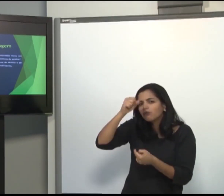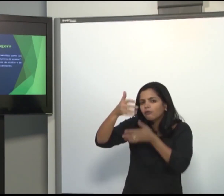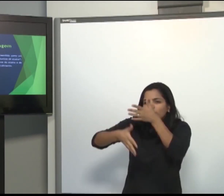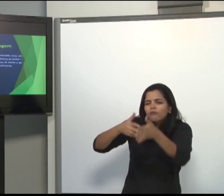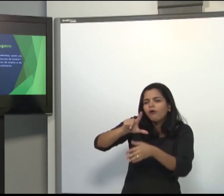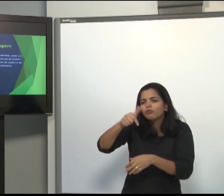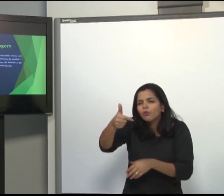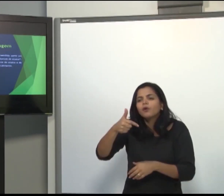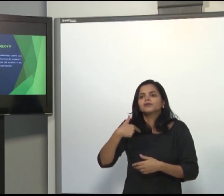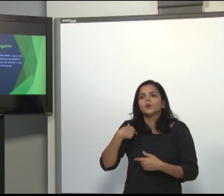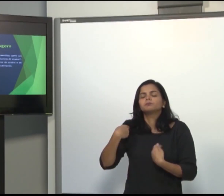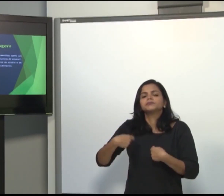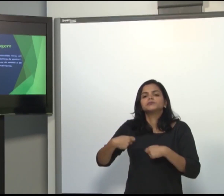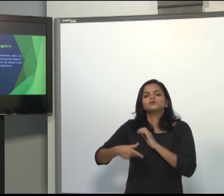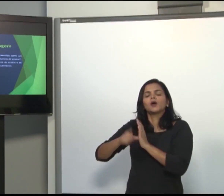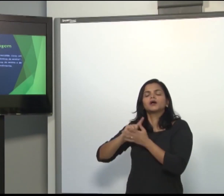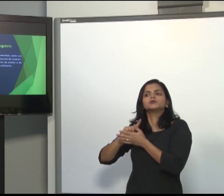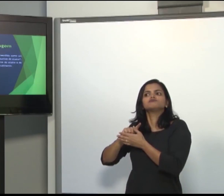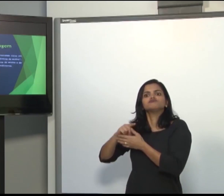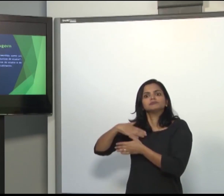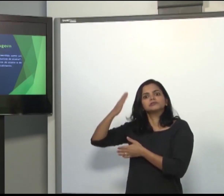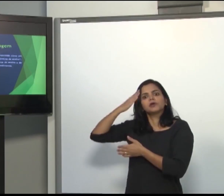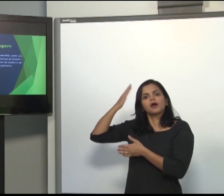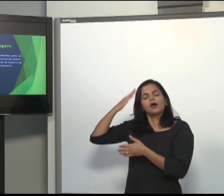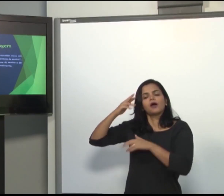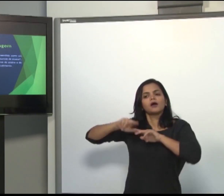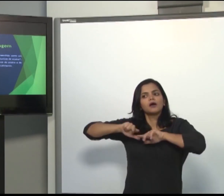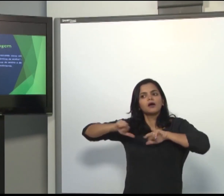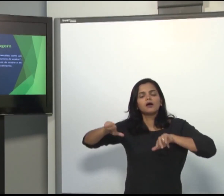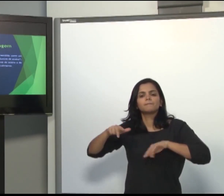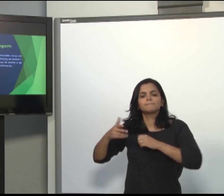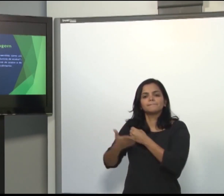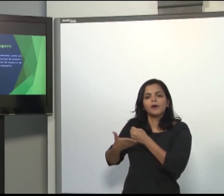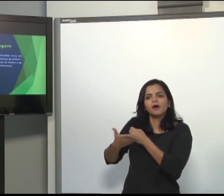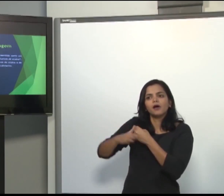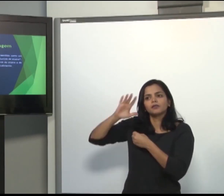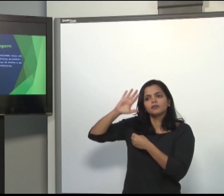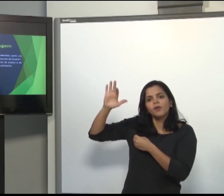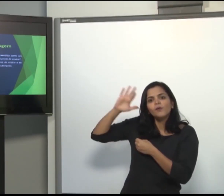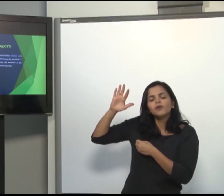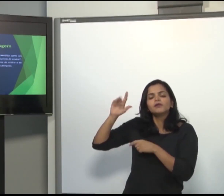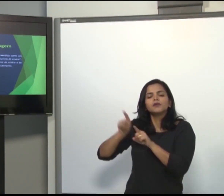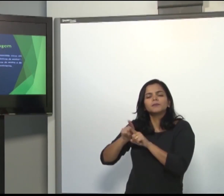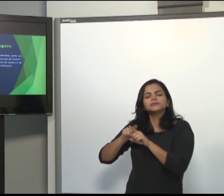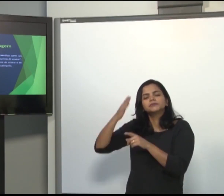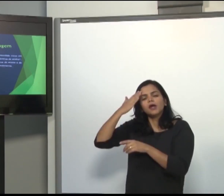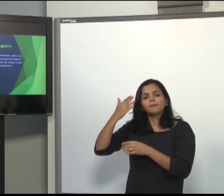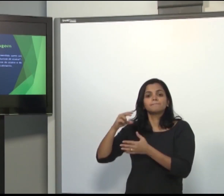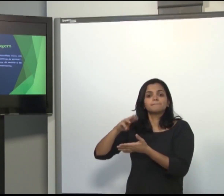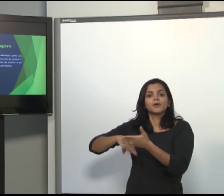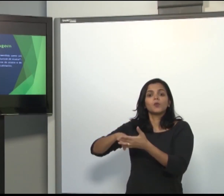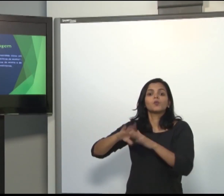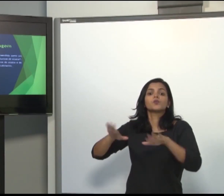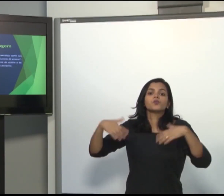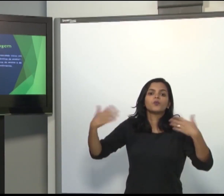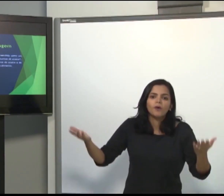para isso, eu tenho que pensar anteriormente. Qual teoria embasa essa metodologia? Para preparar